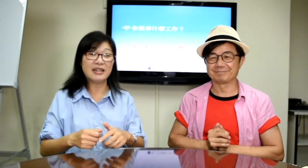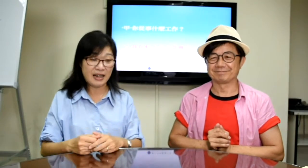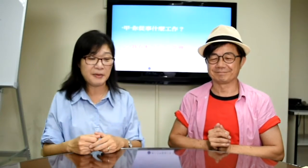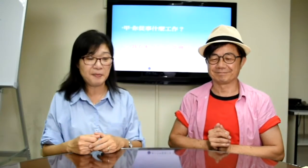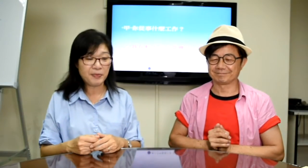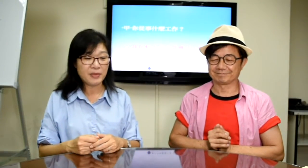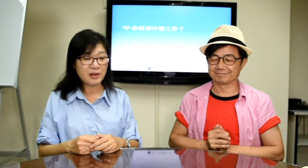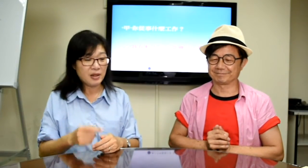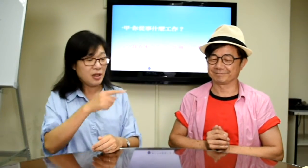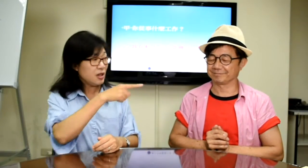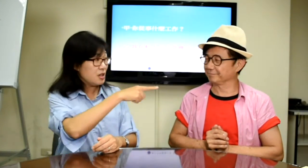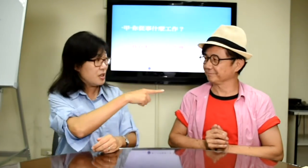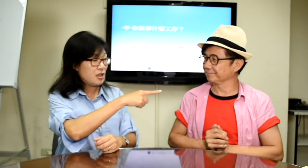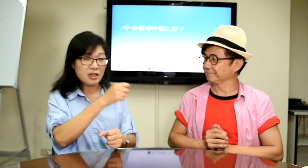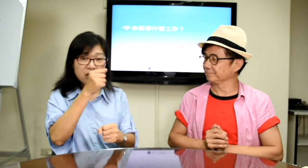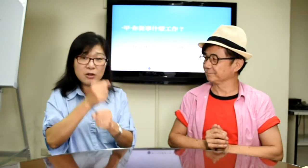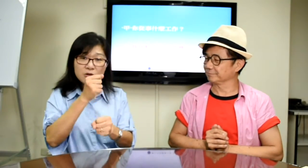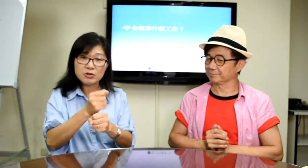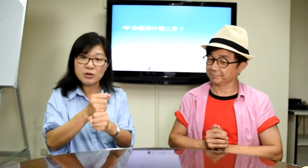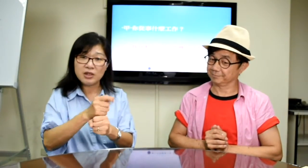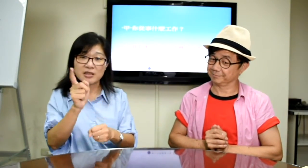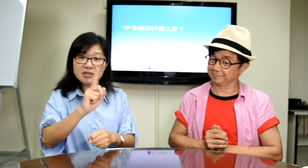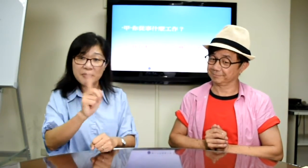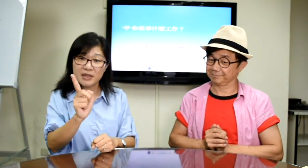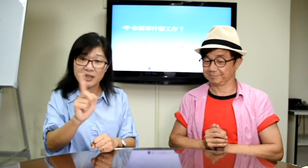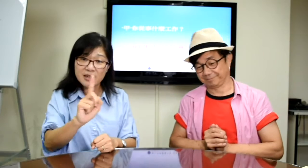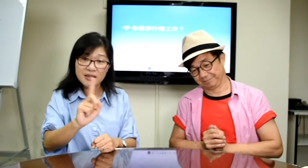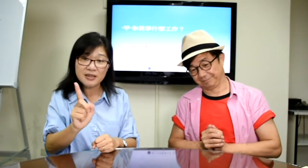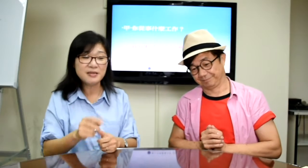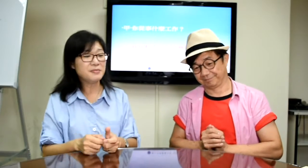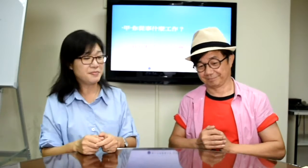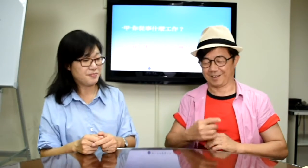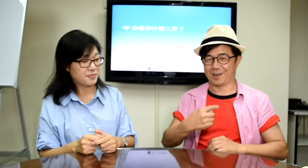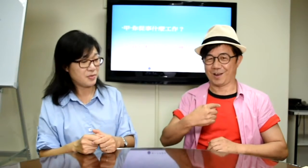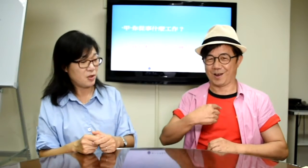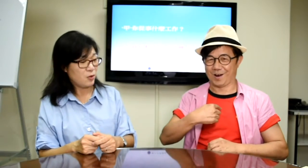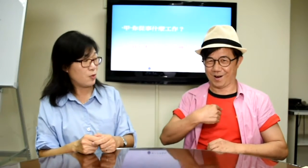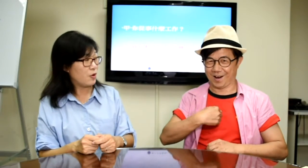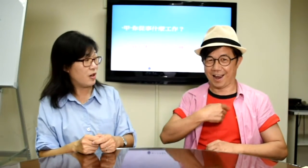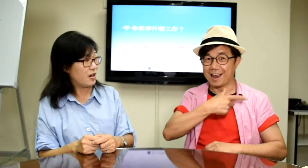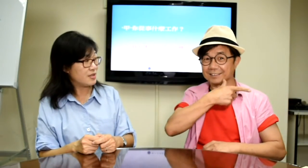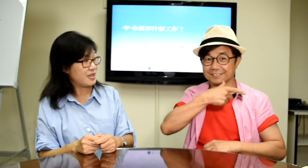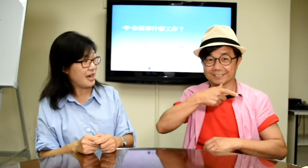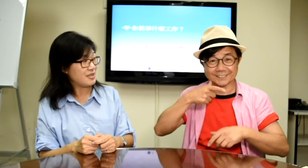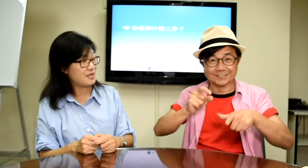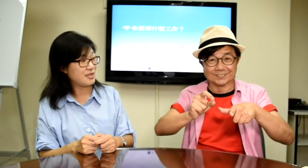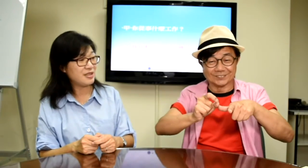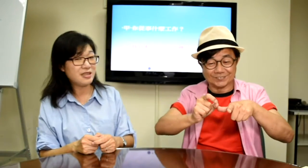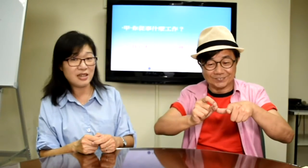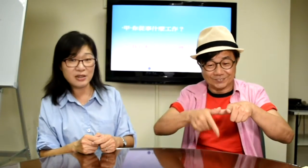好，你工作什么呢？我在私人